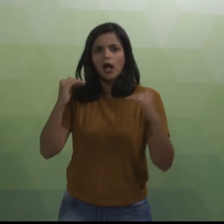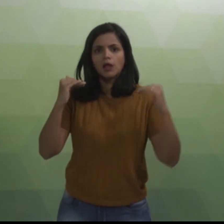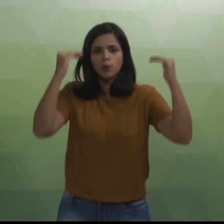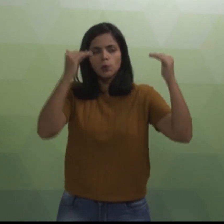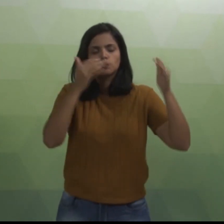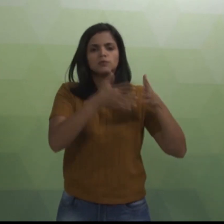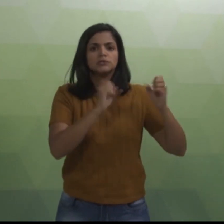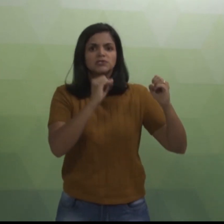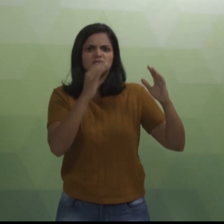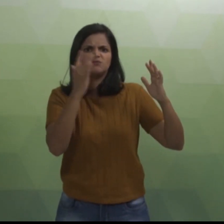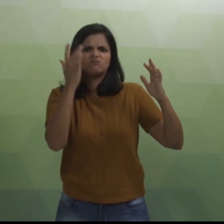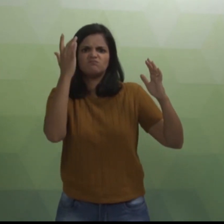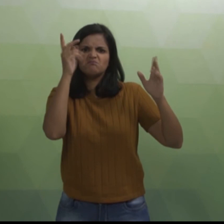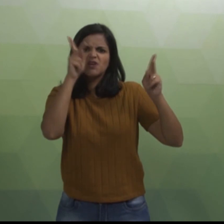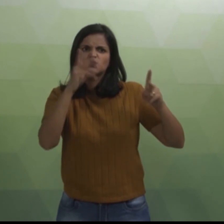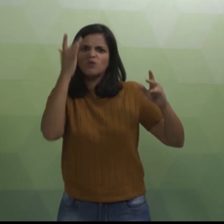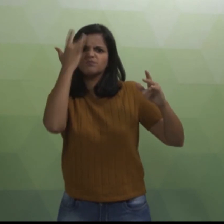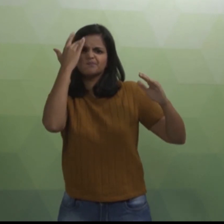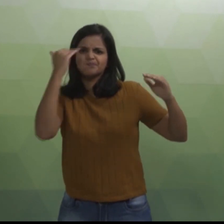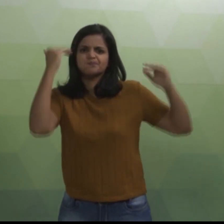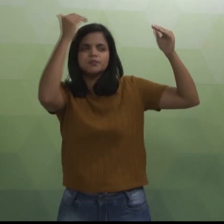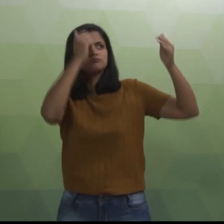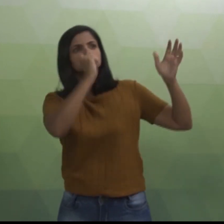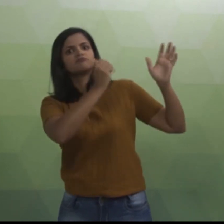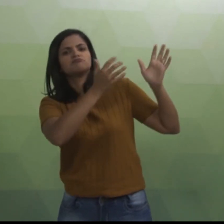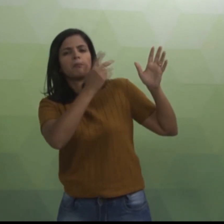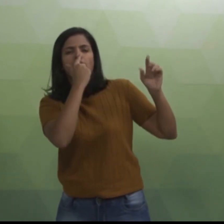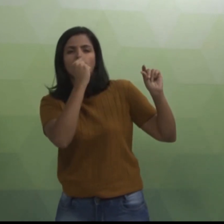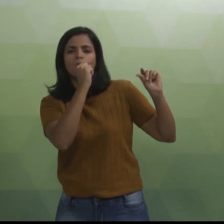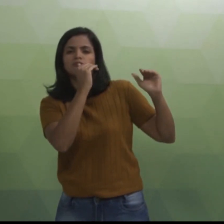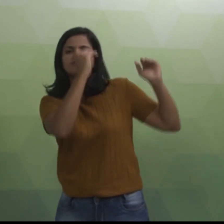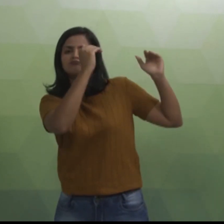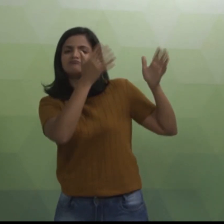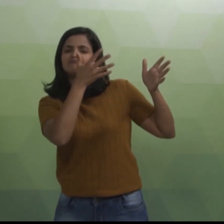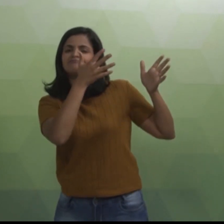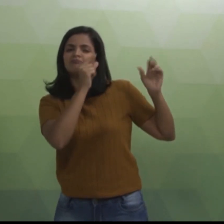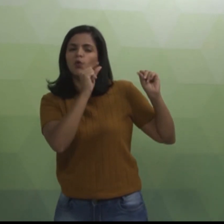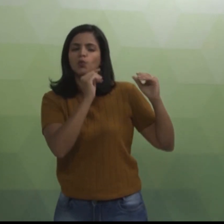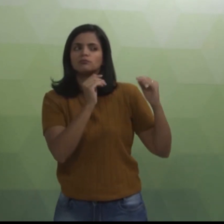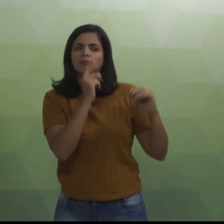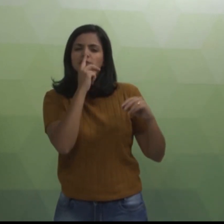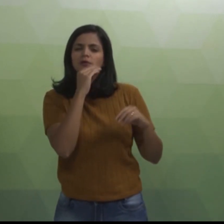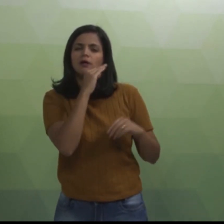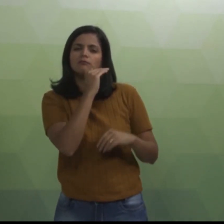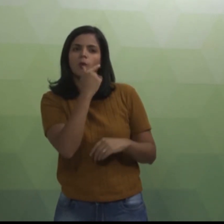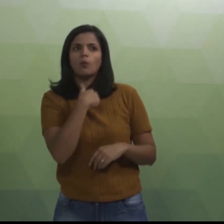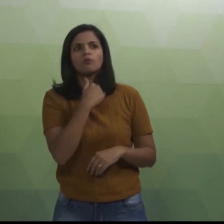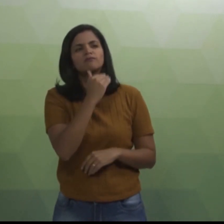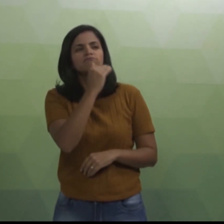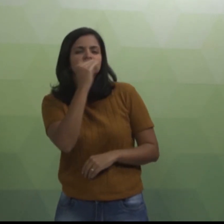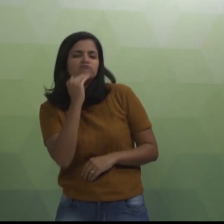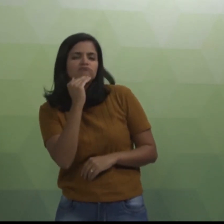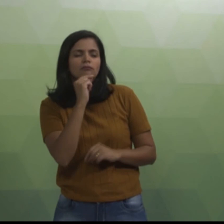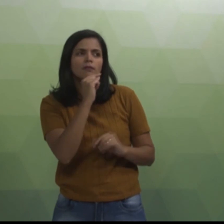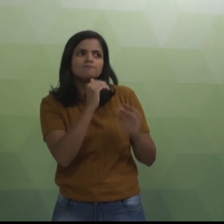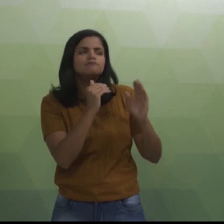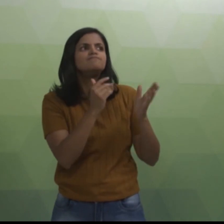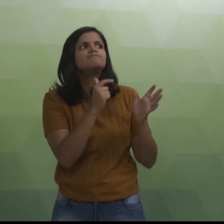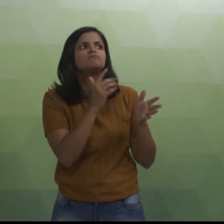em similaridade à realidade. Então, eu posso colocar acima, abaixo.